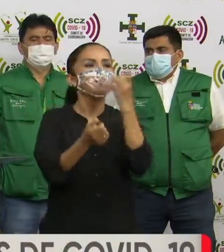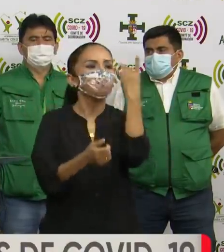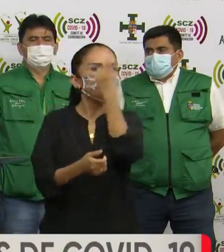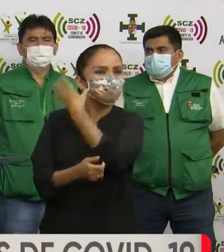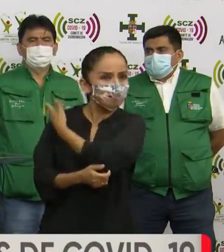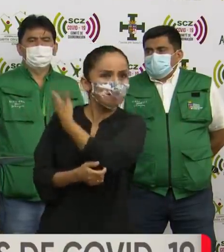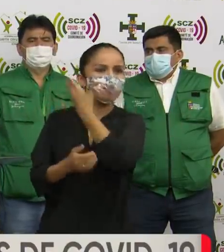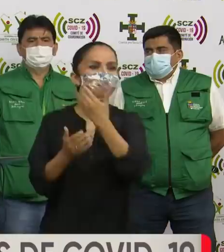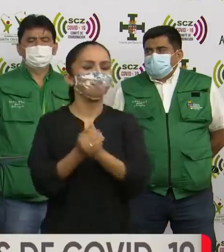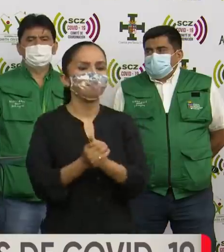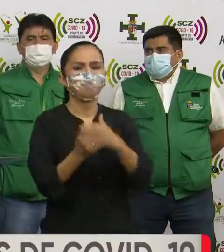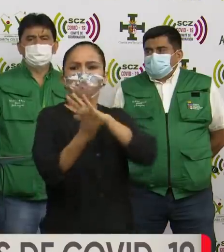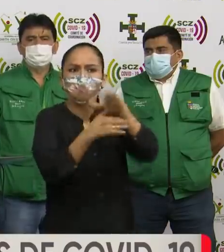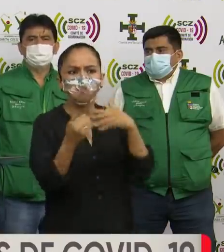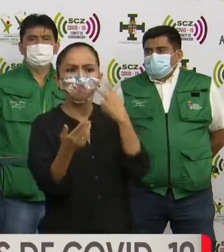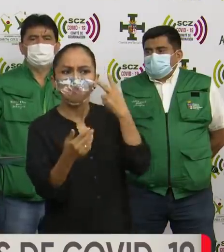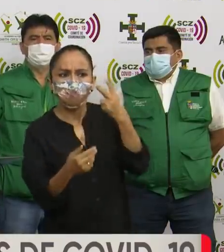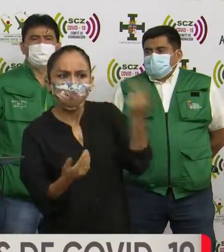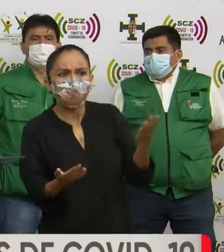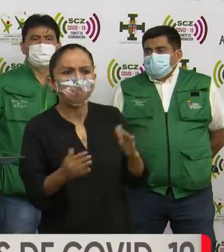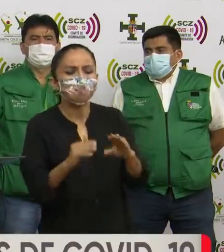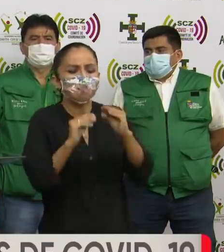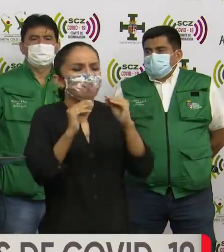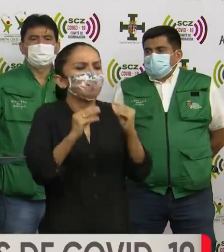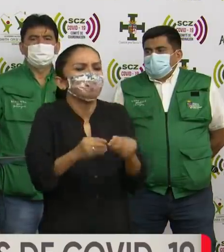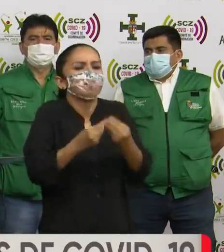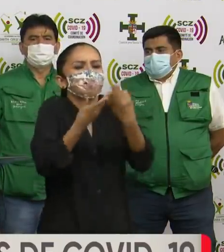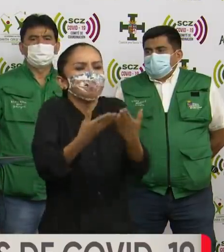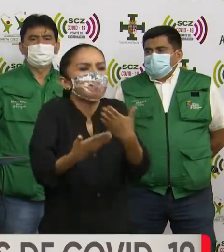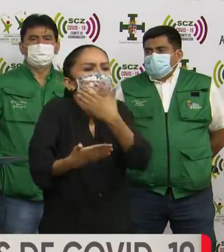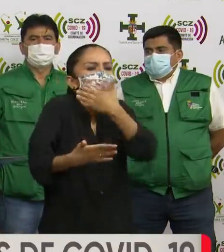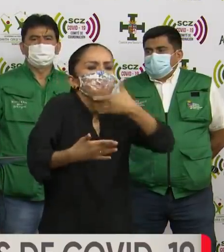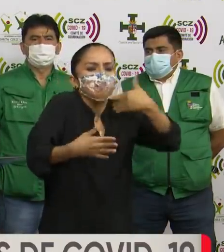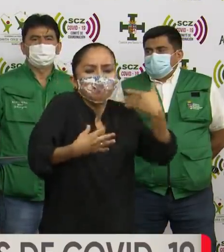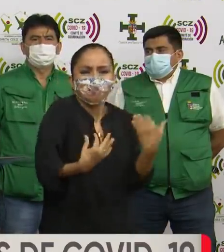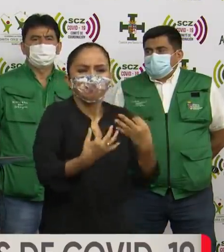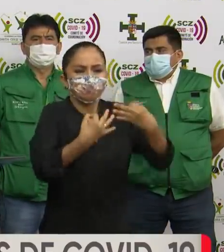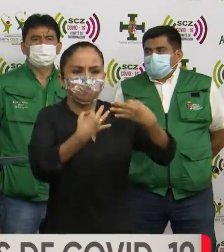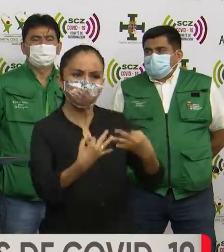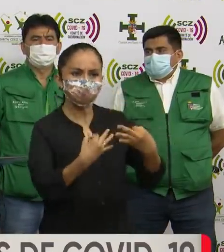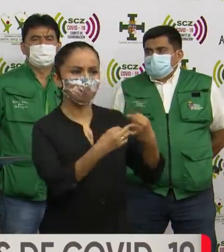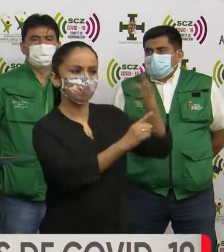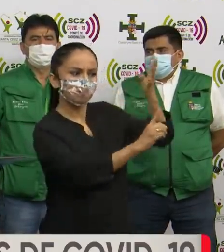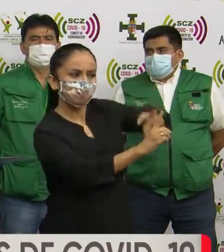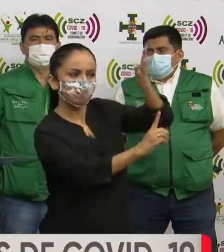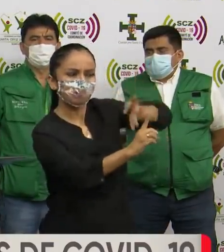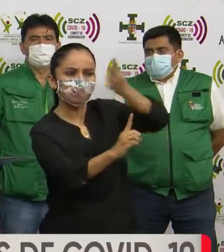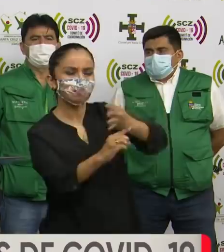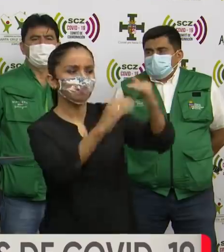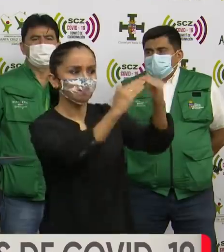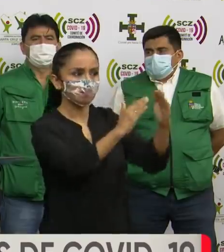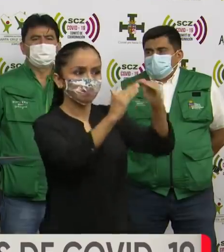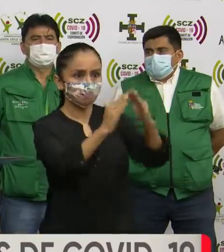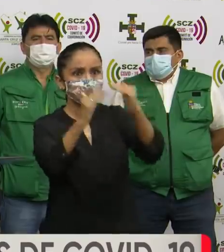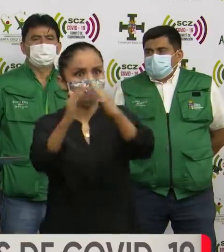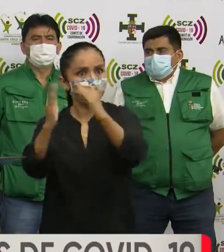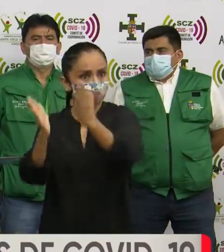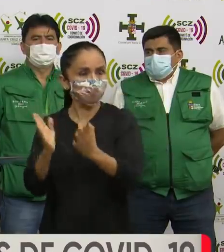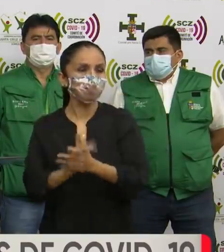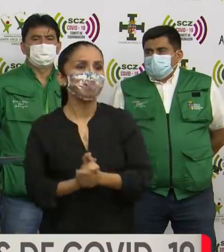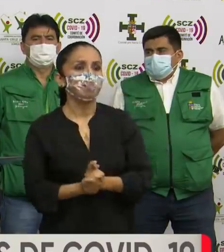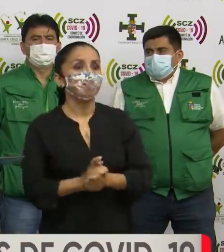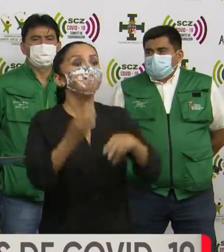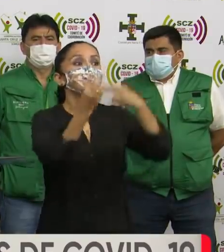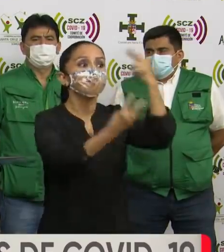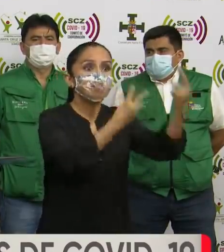técnicos, veíamos de darle la mayor eficiencia a estos rastrillajes. Y evidentemente,